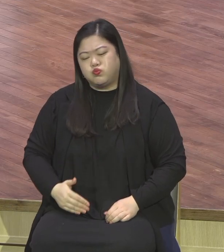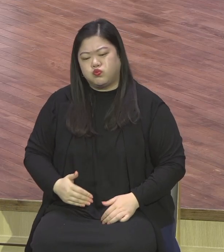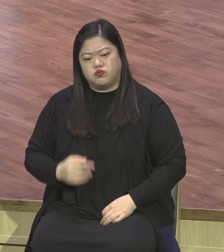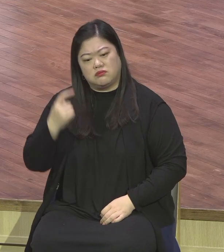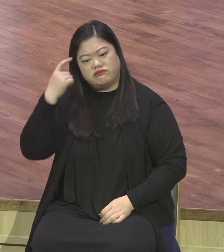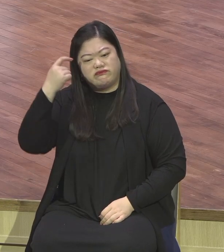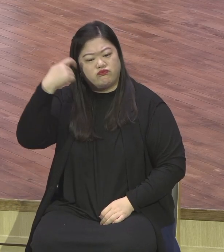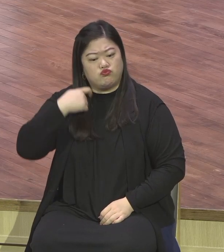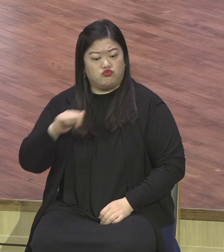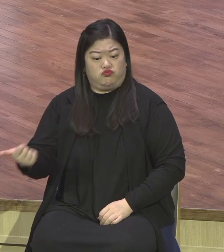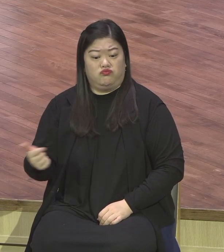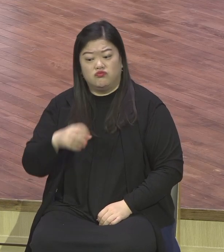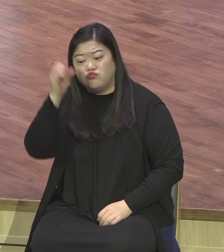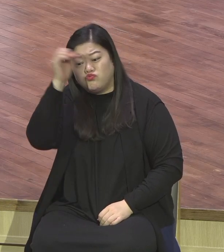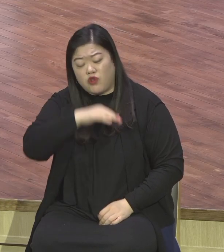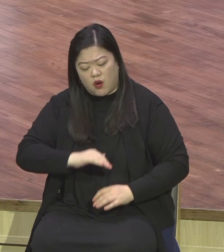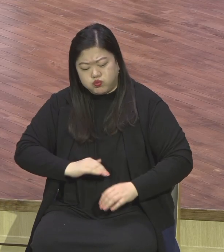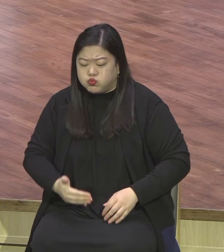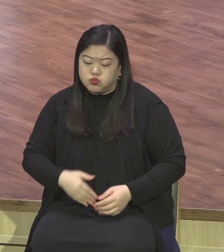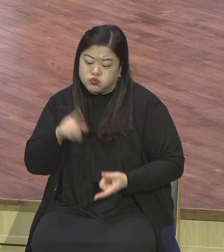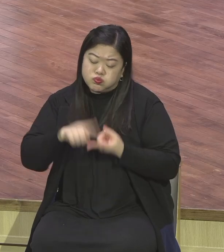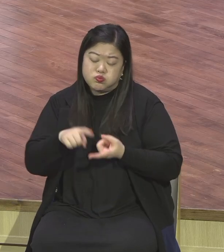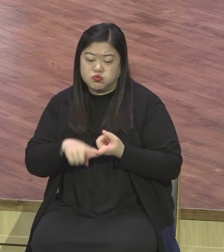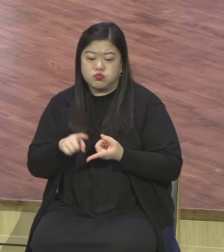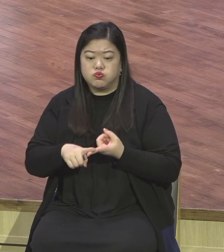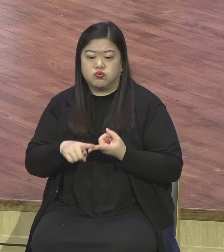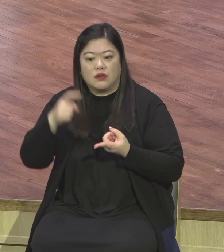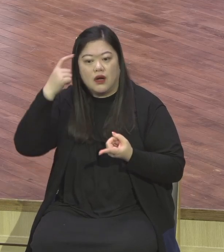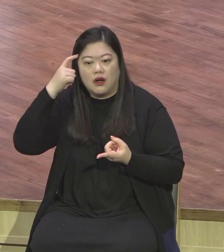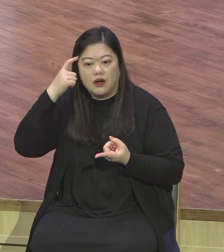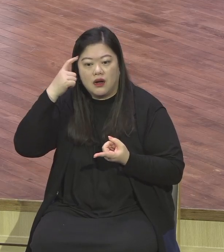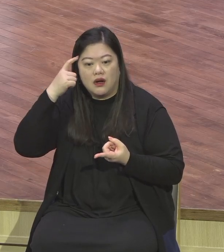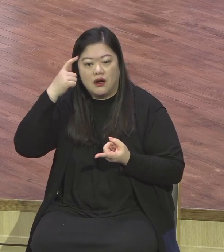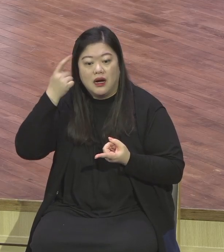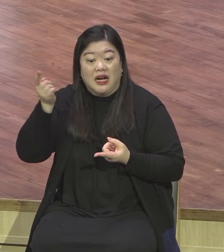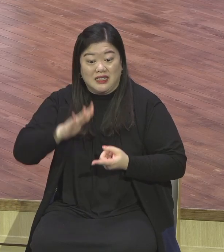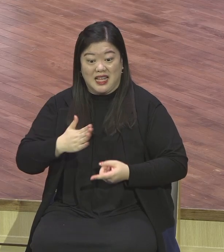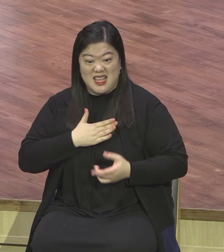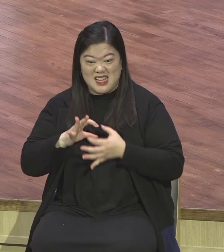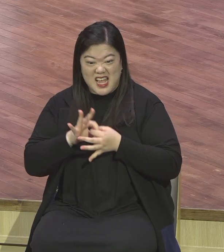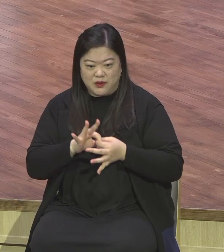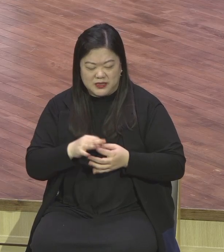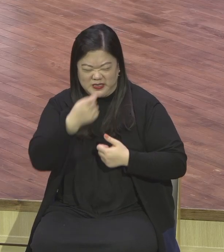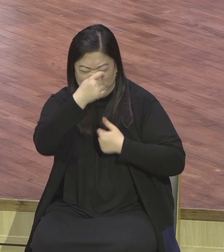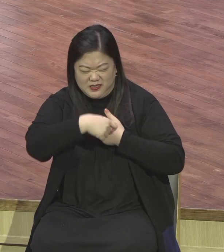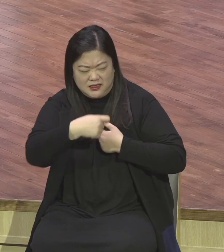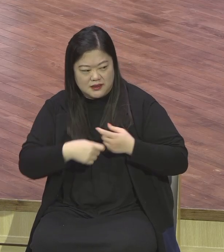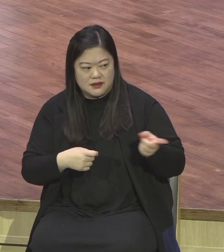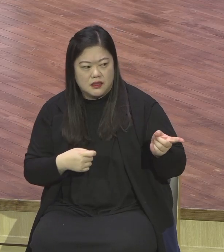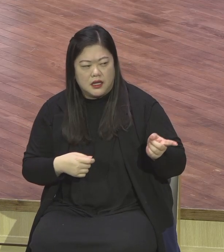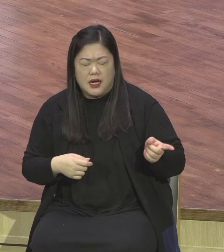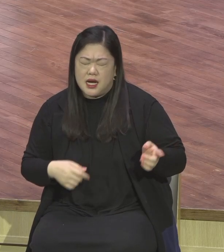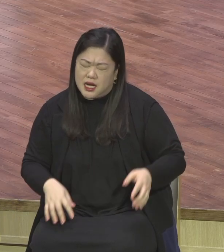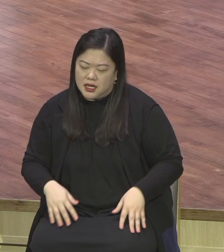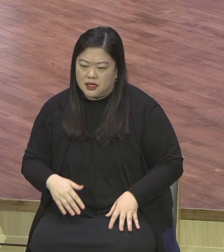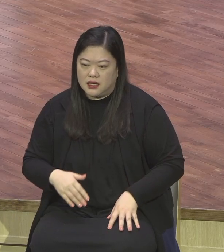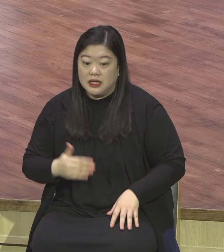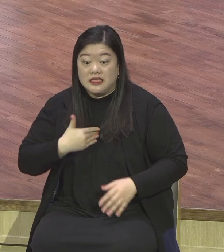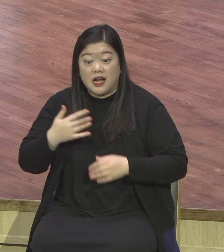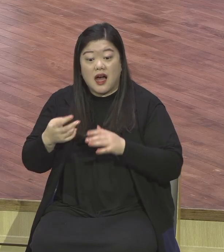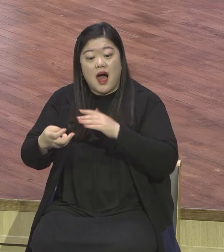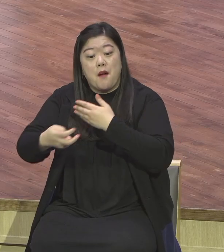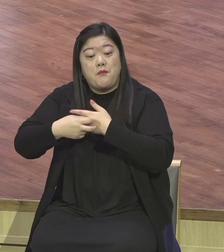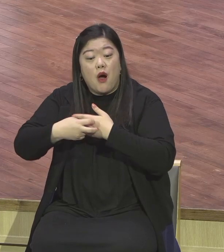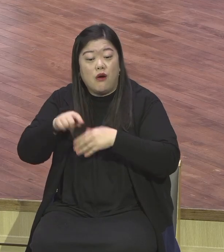이것이 얼마나 심각한지 전혀 몰랐대요 몰랐는데 지금 생각해 보니까 심각했다는 거예요